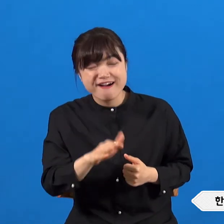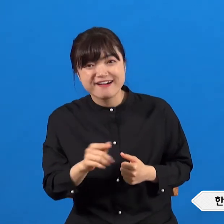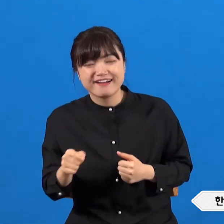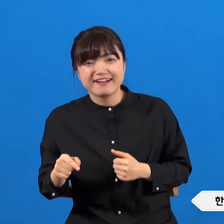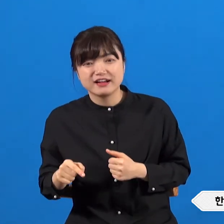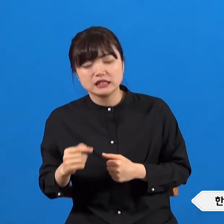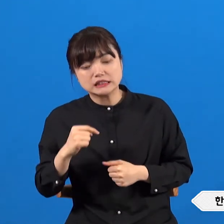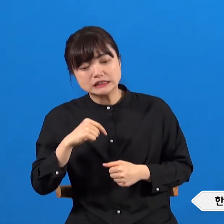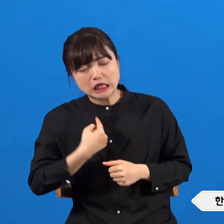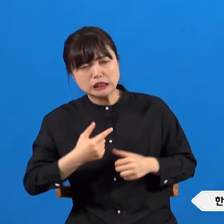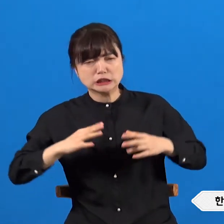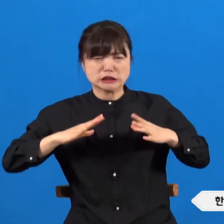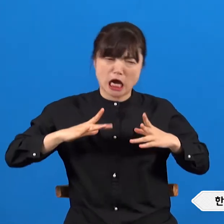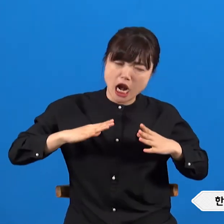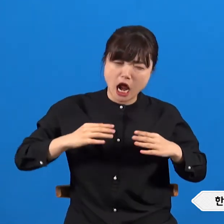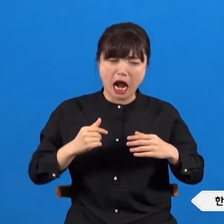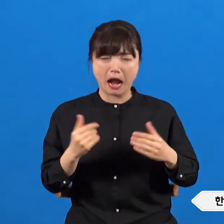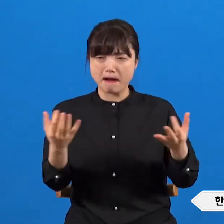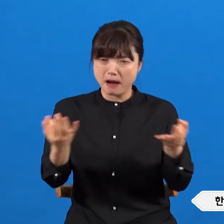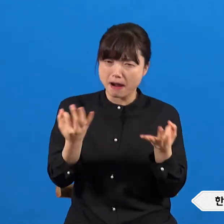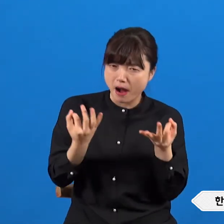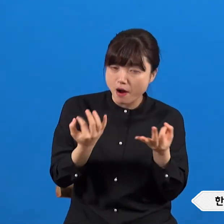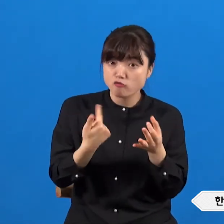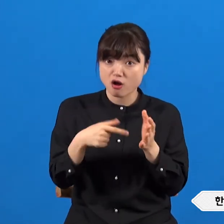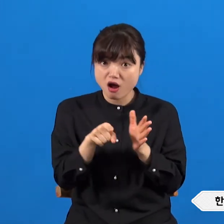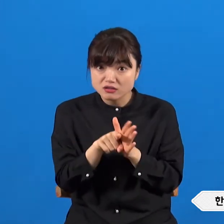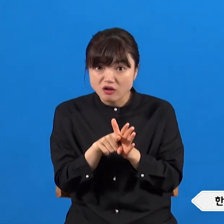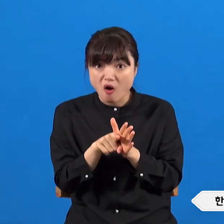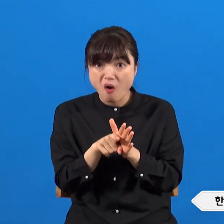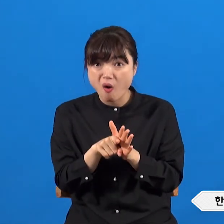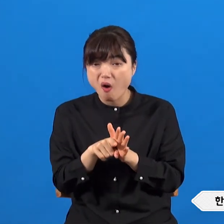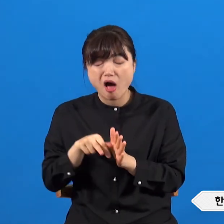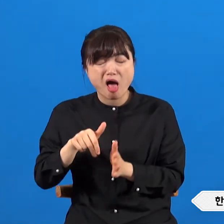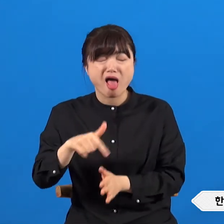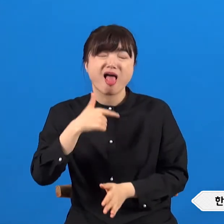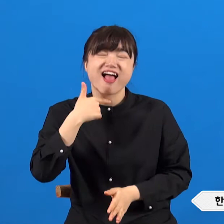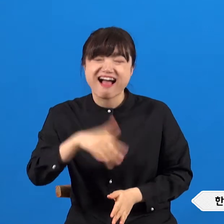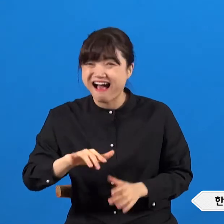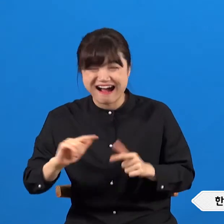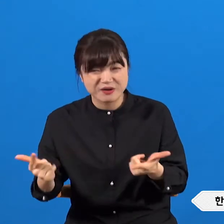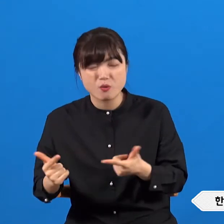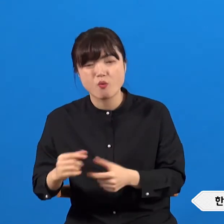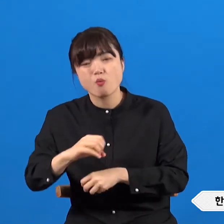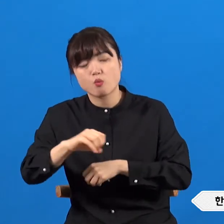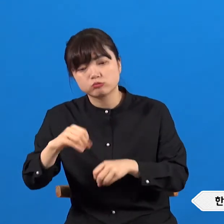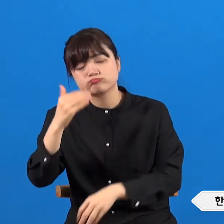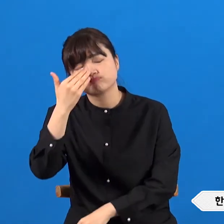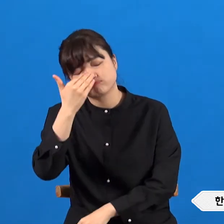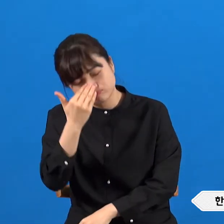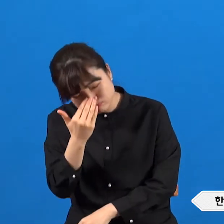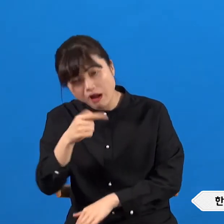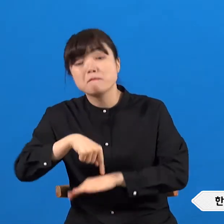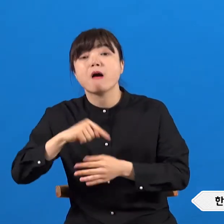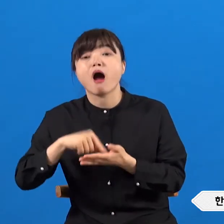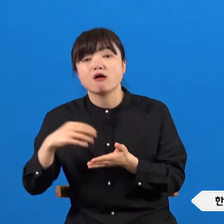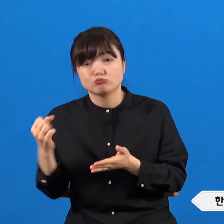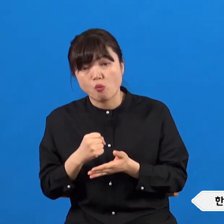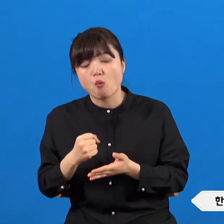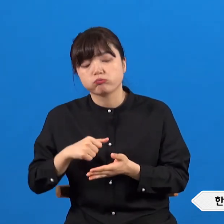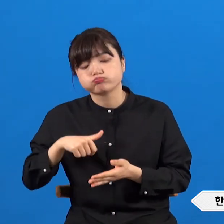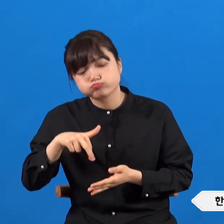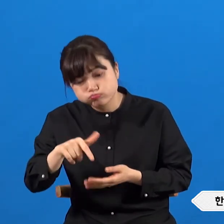그런데도 자기를 자랑하고 과시하기 위해서 그런 것을 한 것이 아니라 그냥 순수한 마음으로 했기